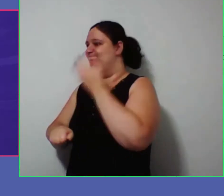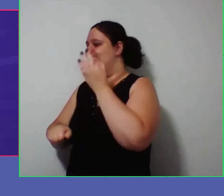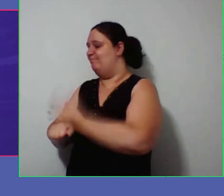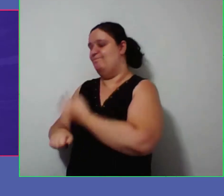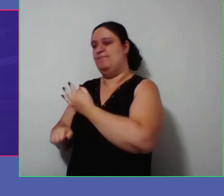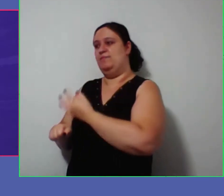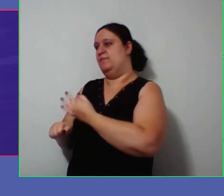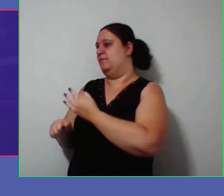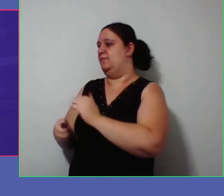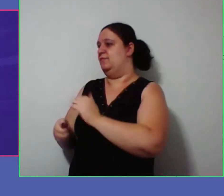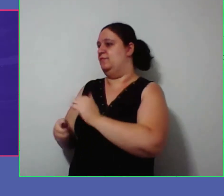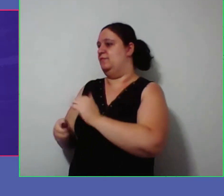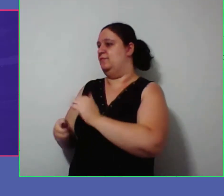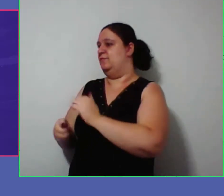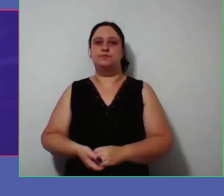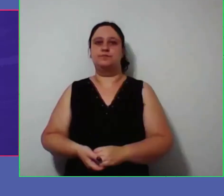ela.